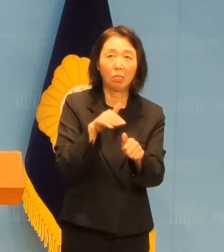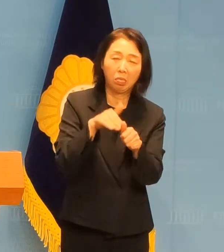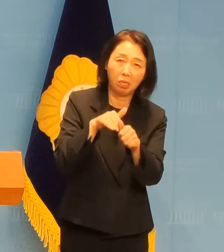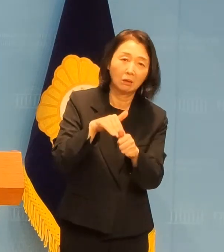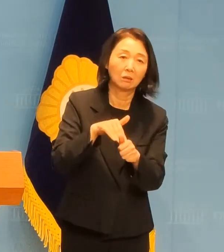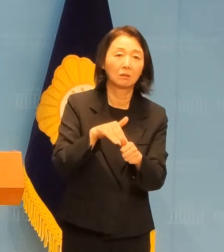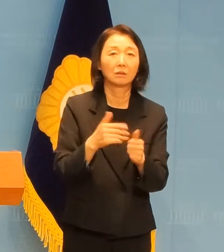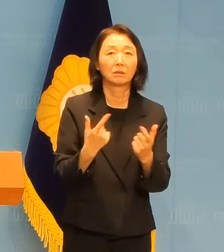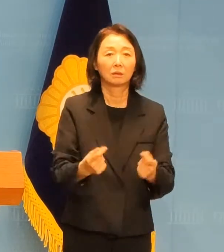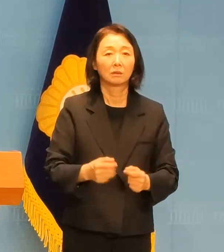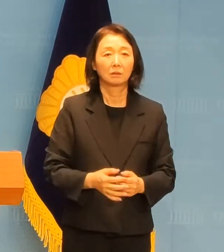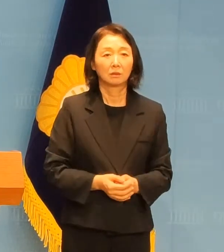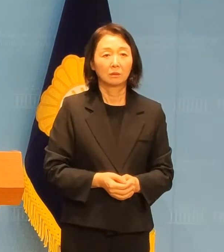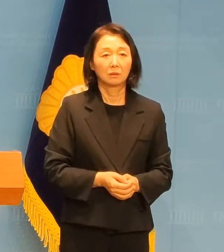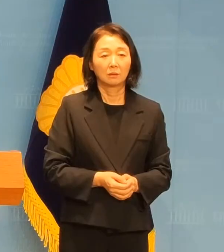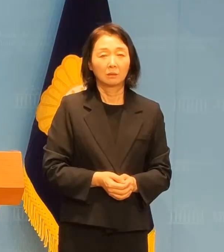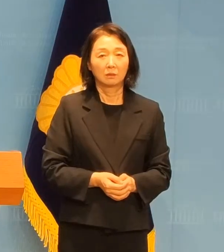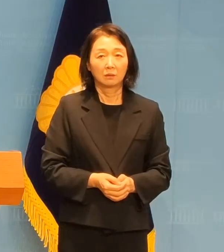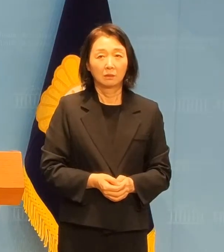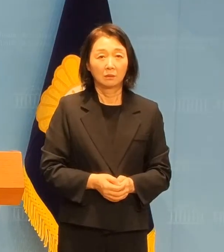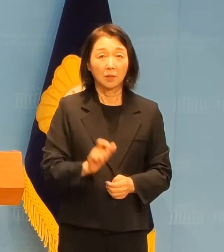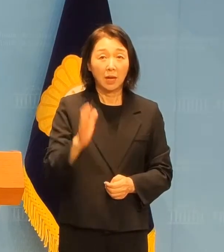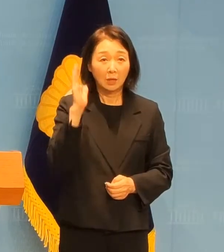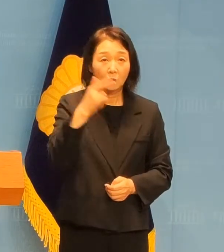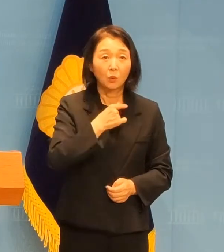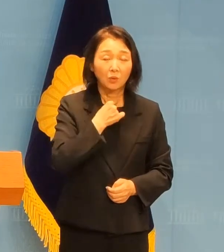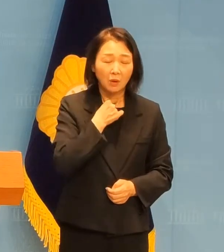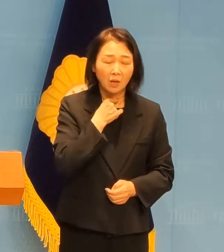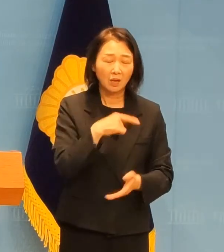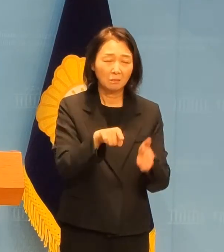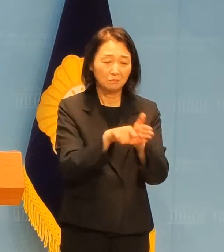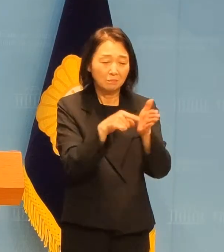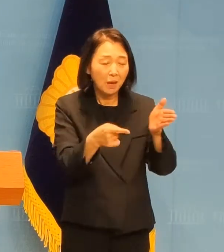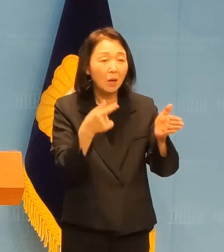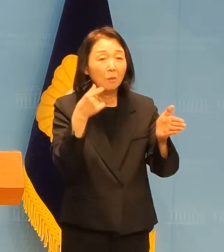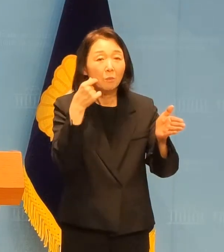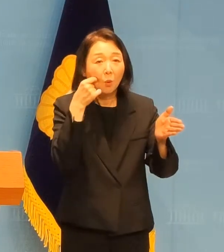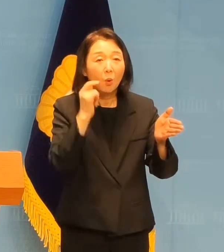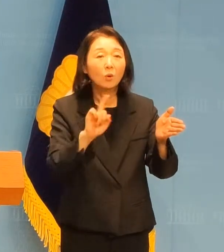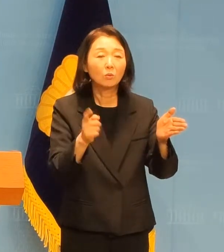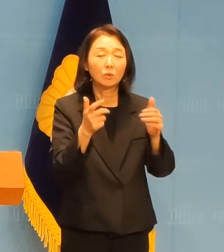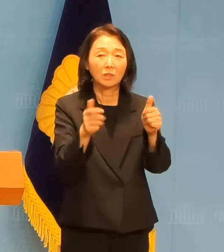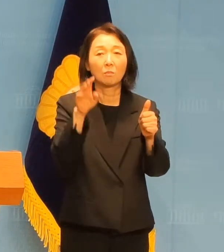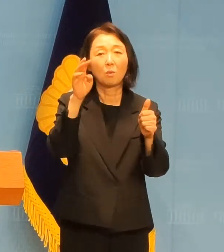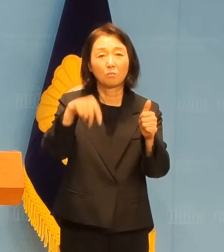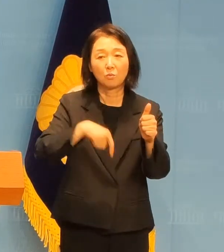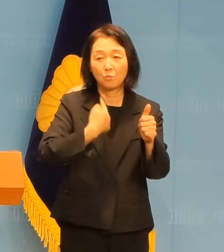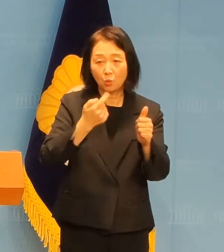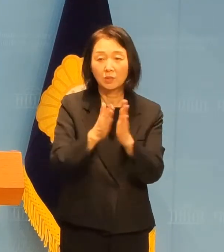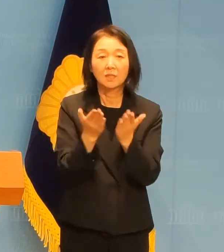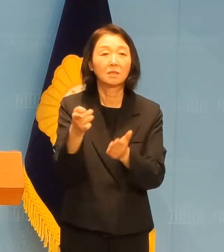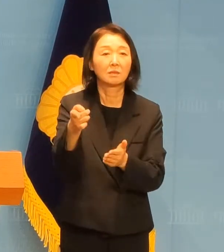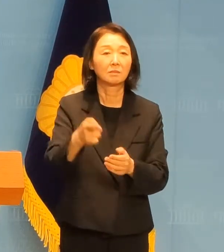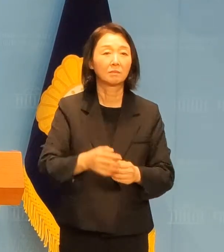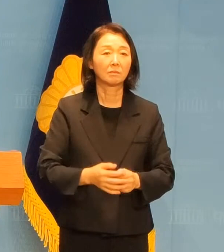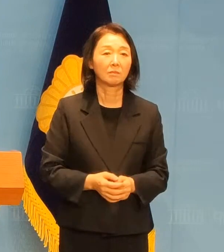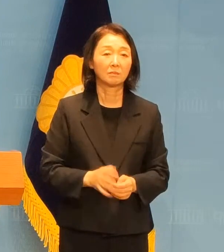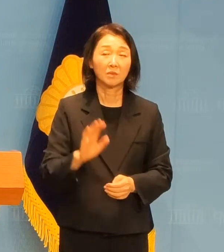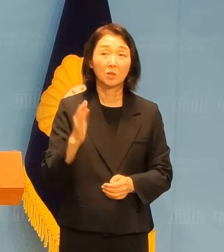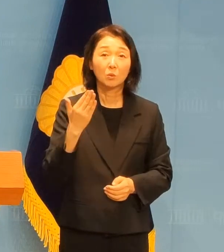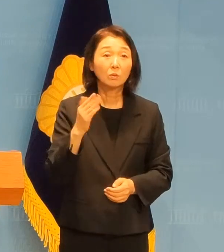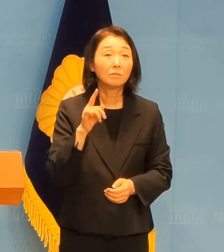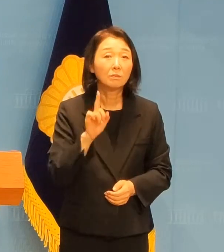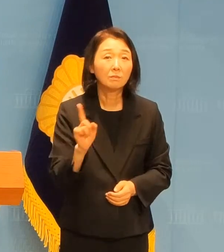뿐입니다. 거듭 강조하지만 불신을 자초했던 것은 바로 사법부 본인들입니다. 최근만